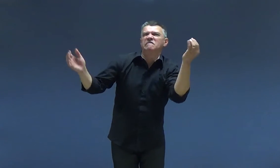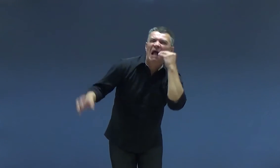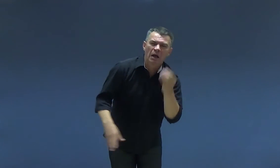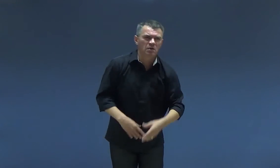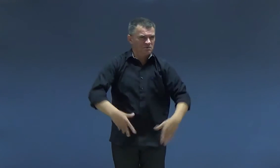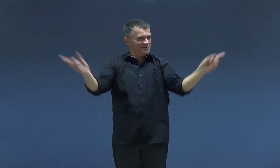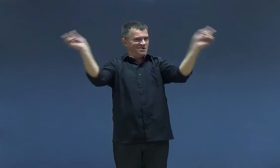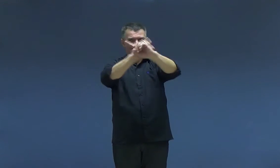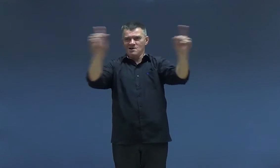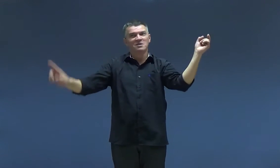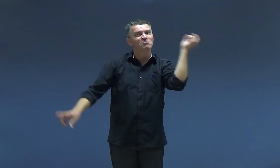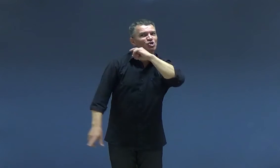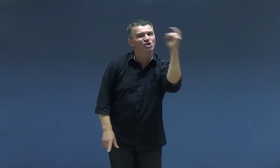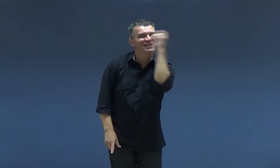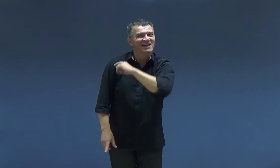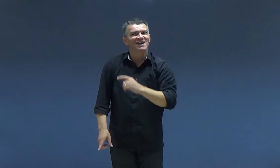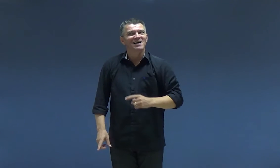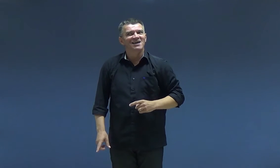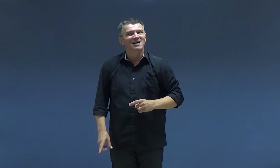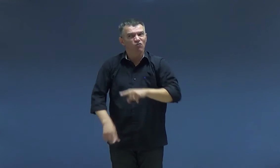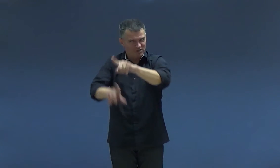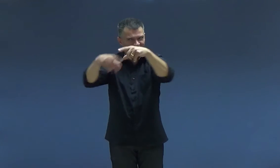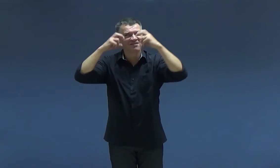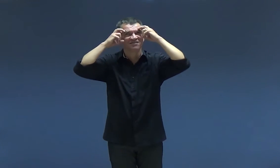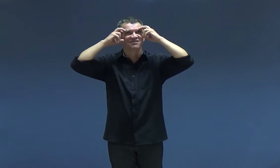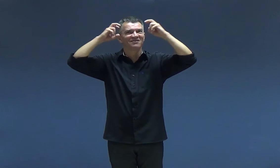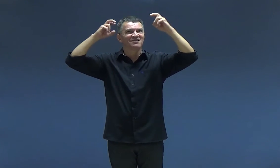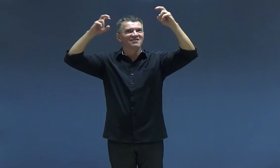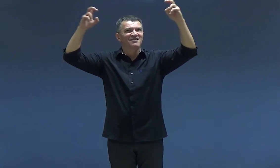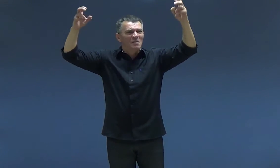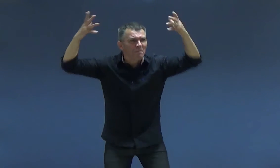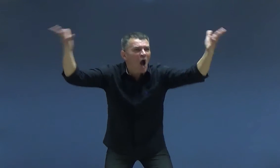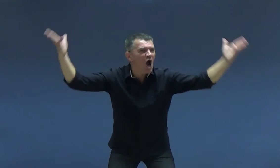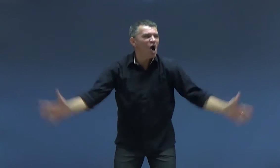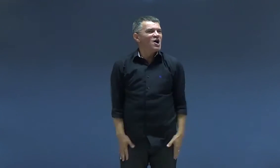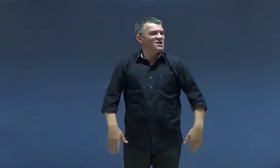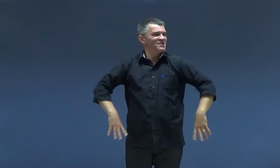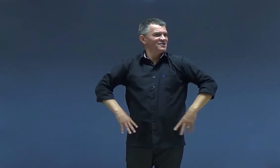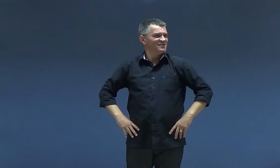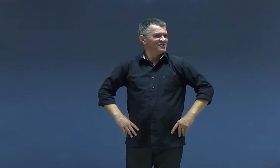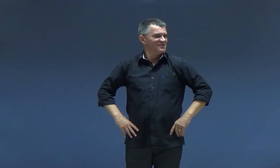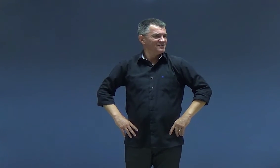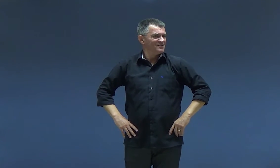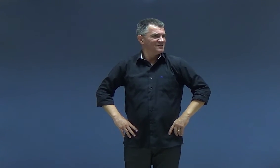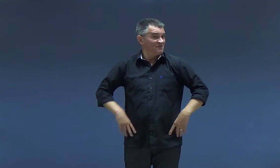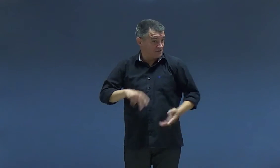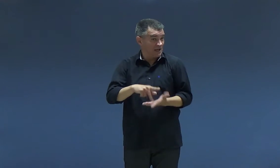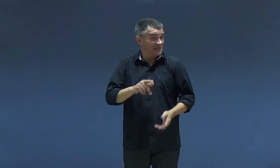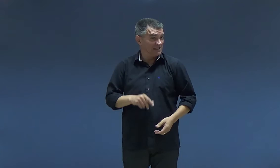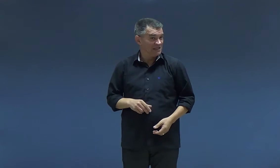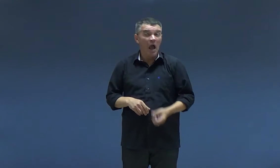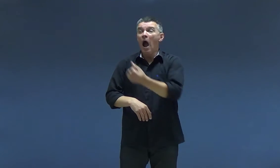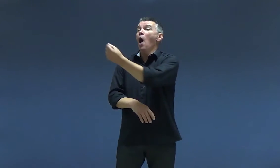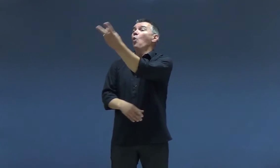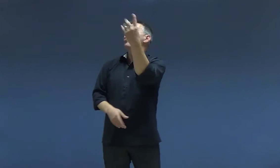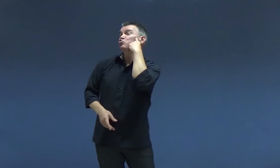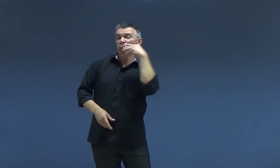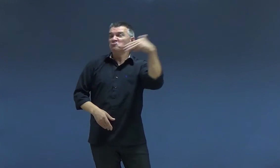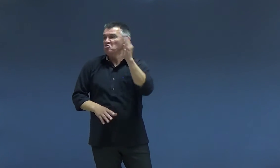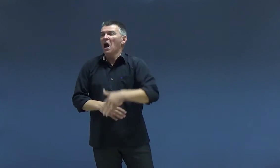não sabe ler, você é fraco. Não, isso é mentira. Você acredita sim. Não é verdade?